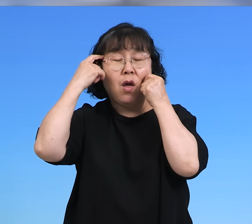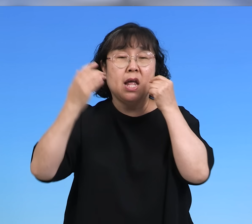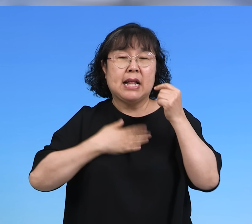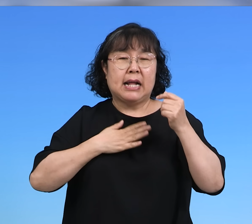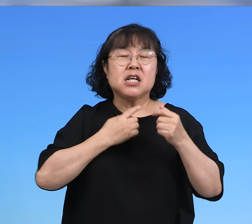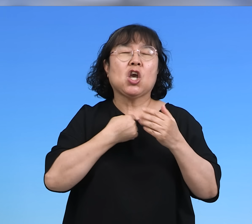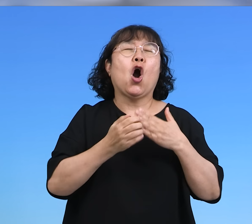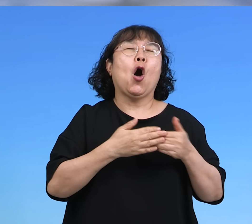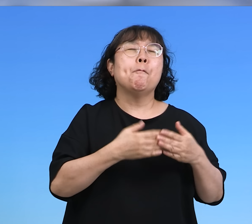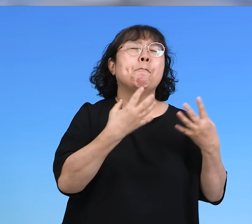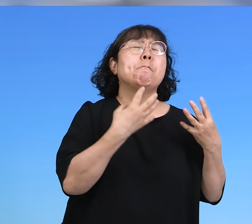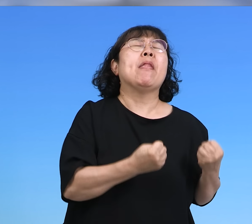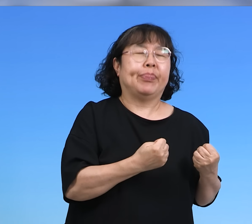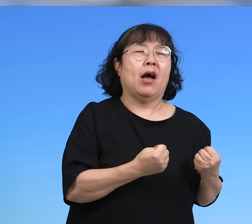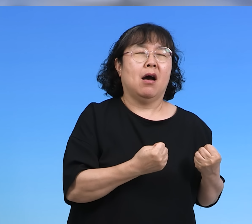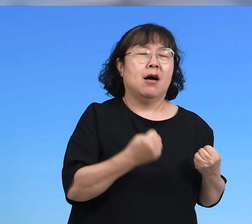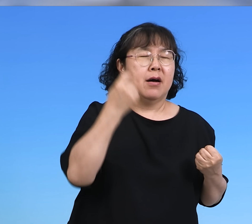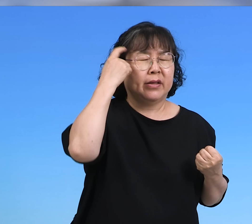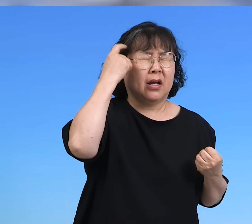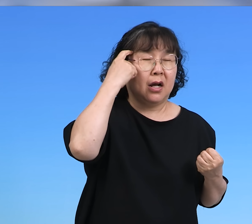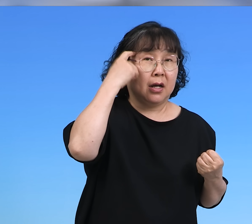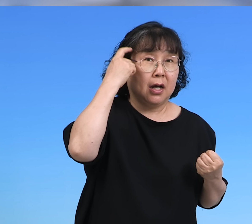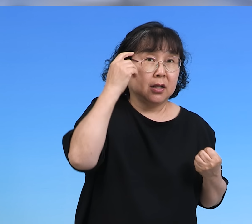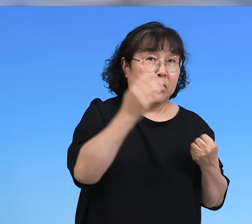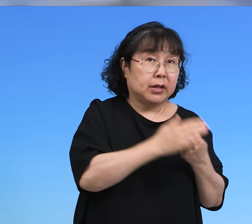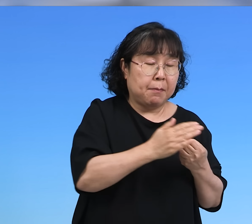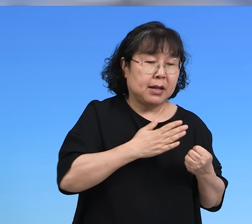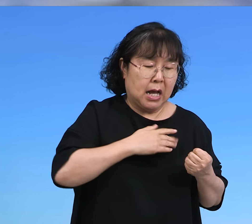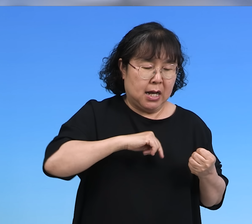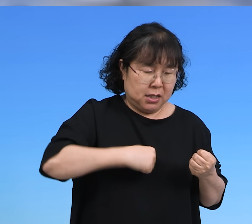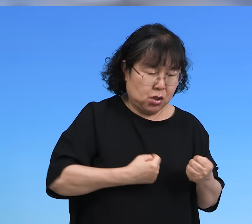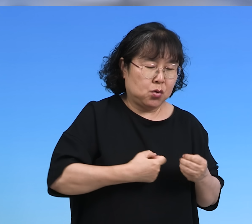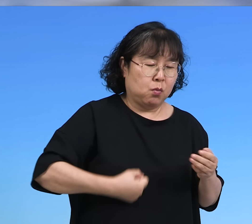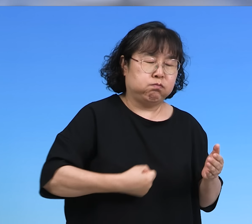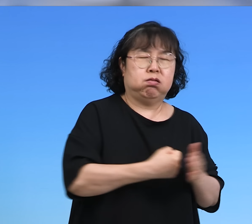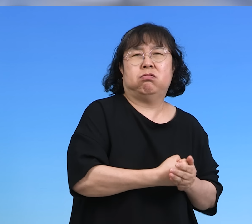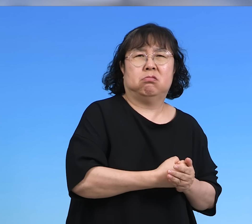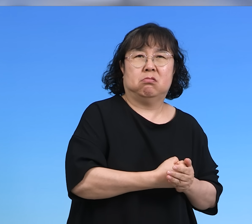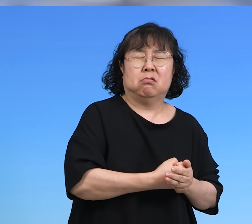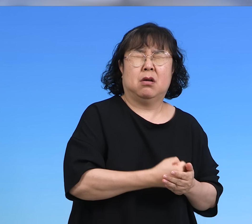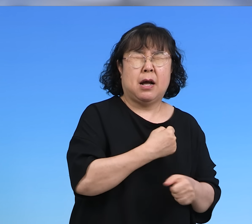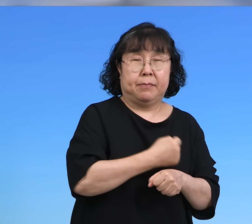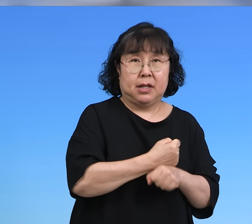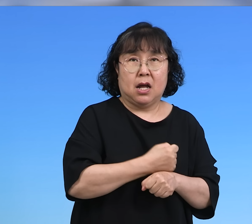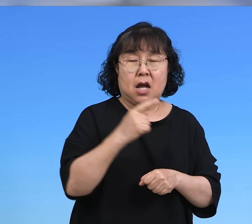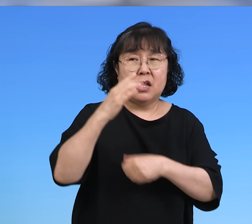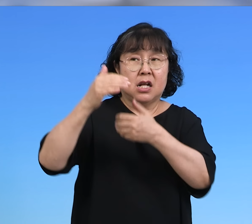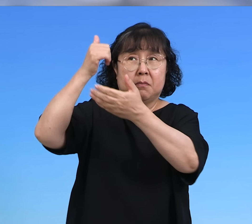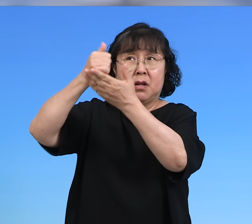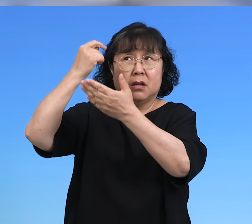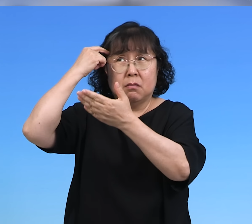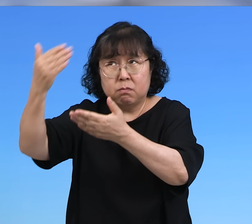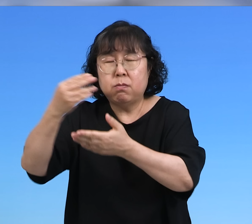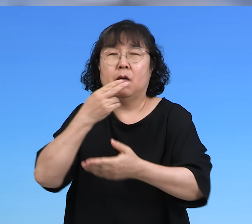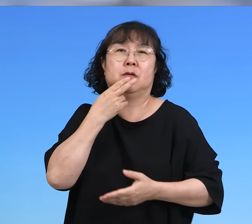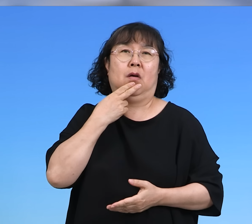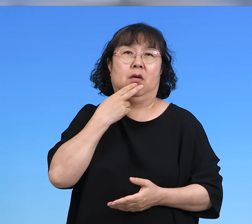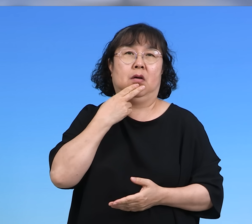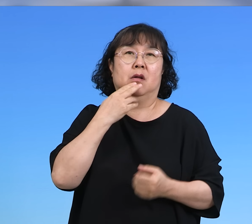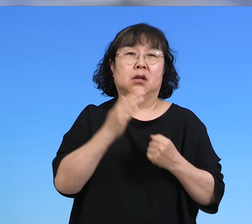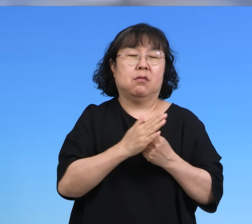이게 교만한 거예요. 더 이상 하나님 의지하지 않는 마음의 상태, 내 관로, 내 경험. 그럼